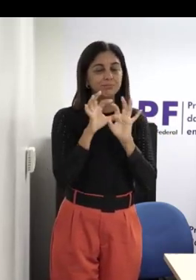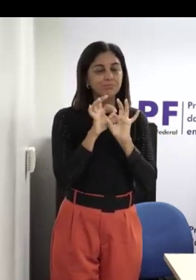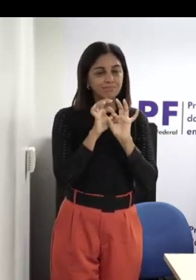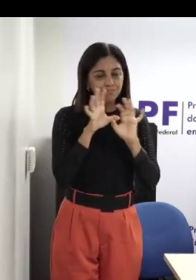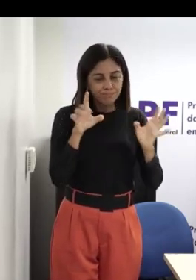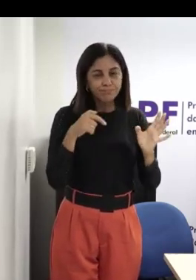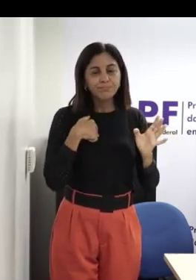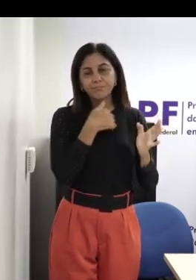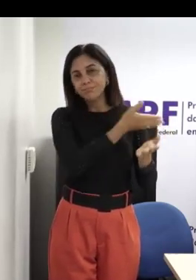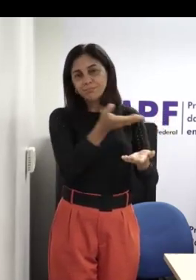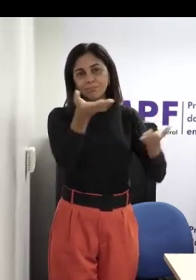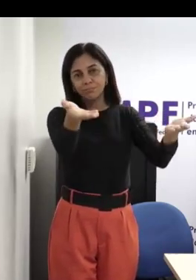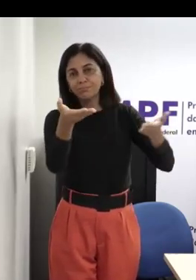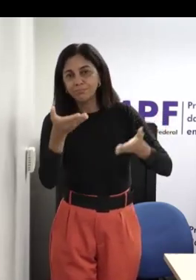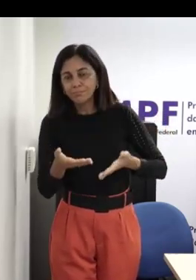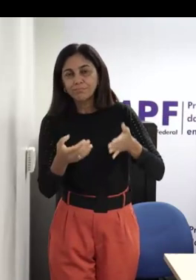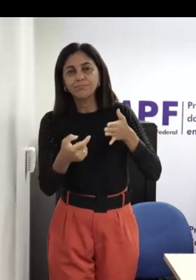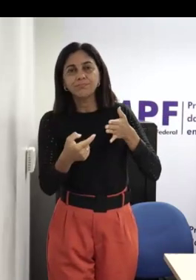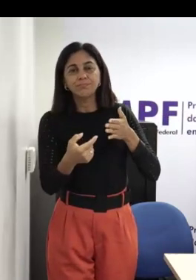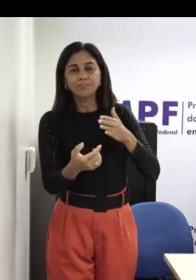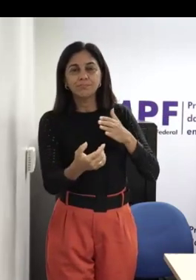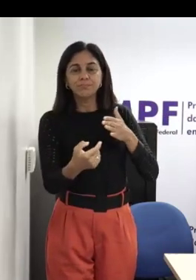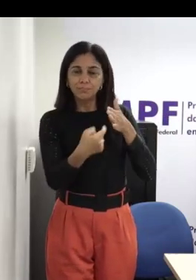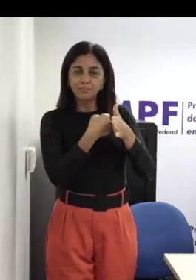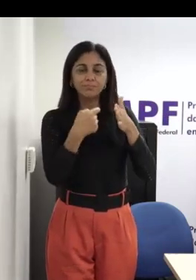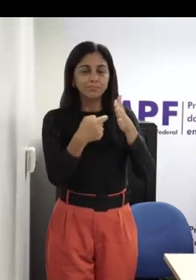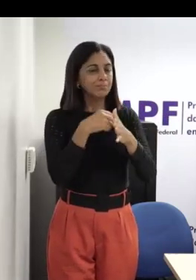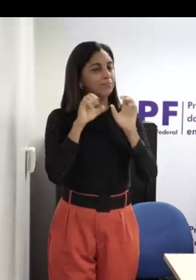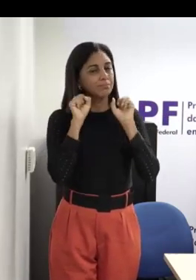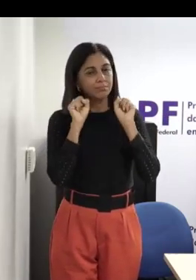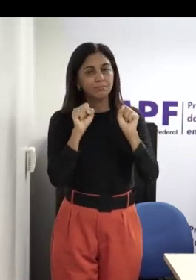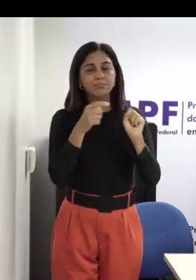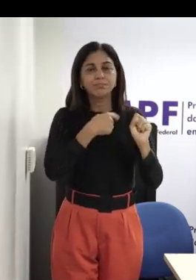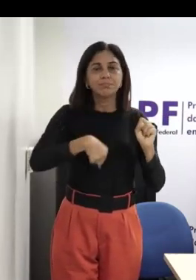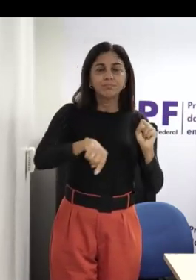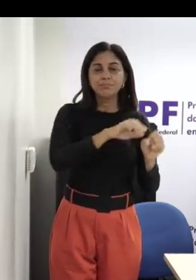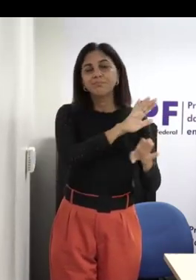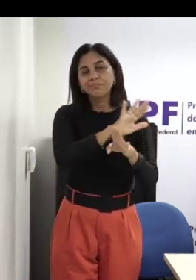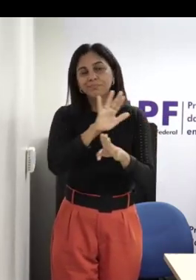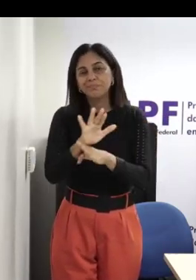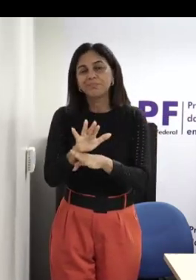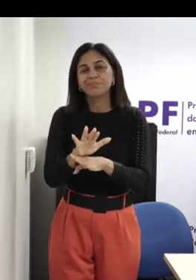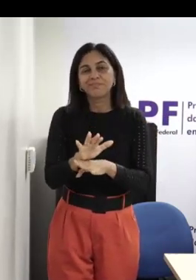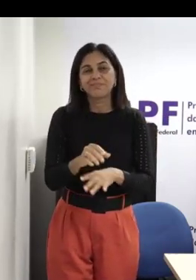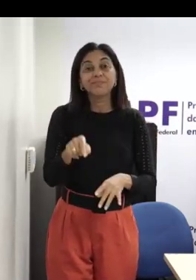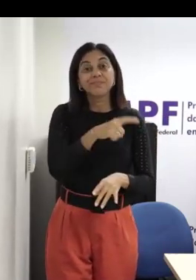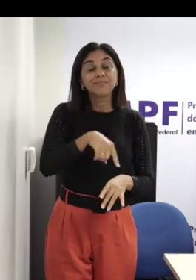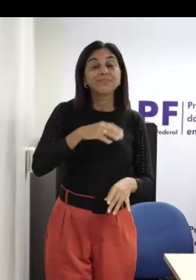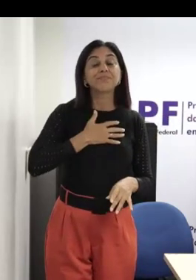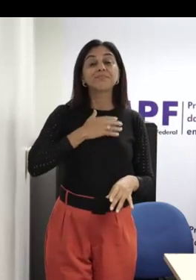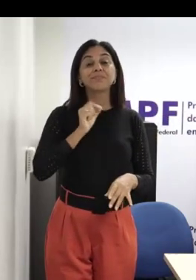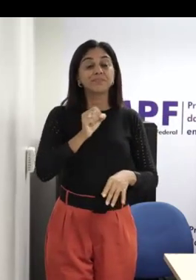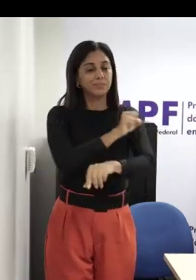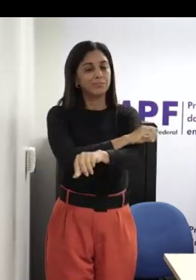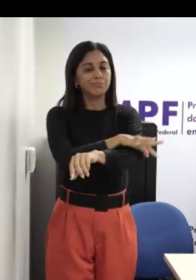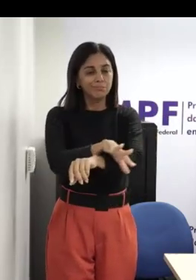sociedade para est assando juntos aí essa campanha aí de fazer santaré fazer bonito na campanha do